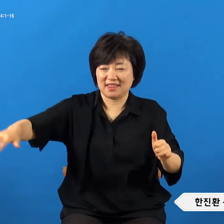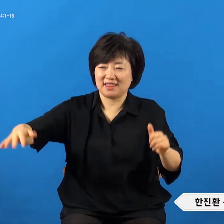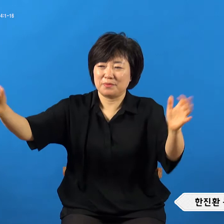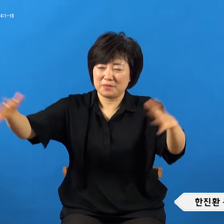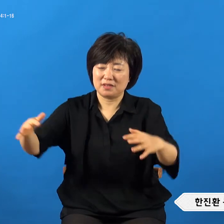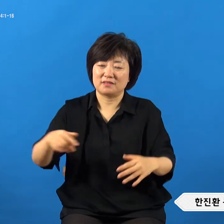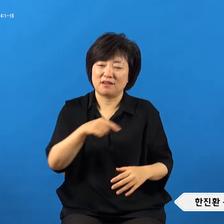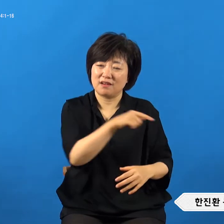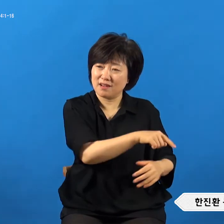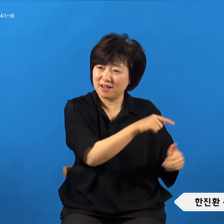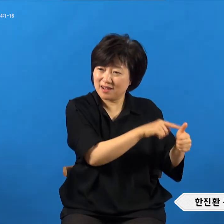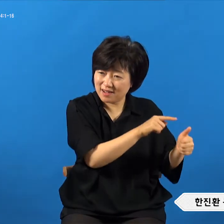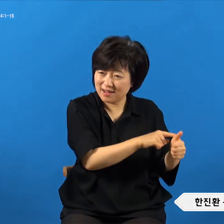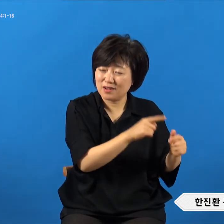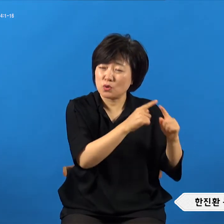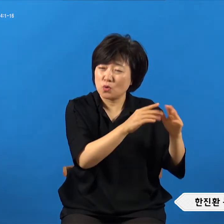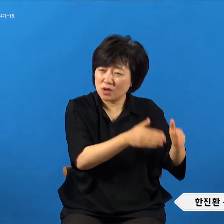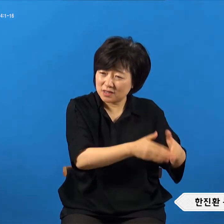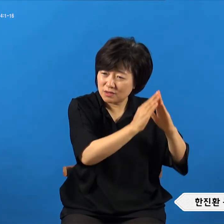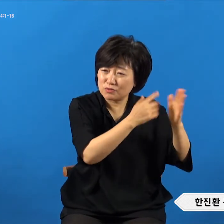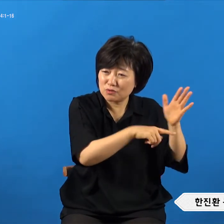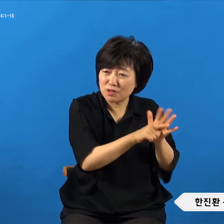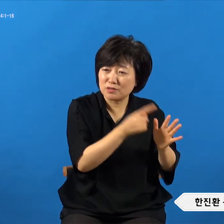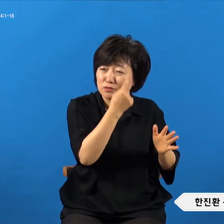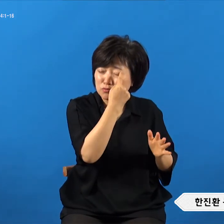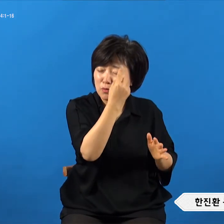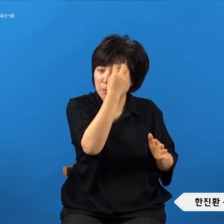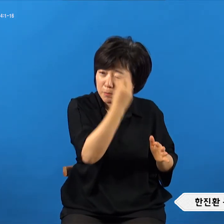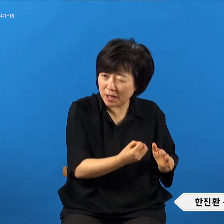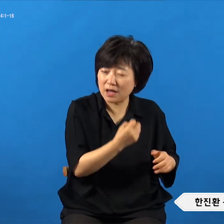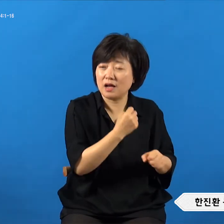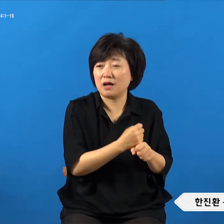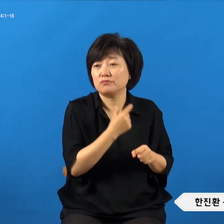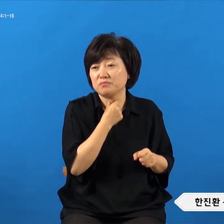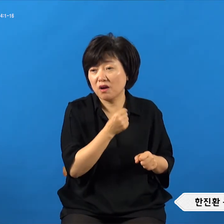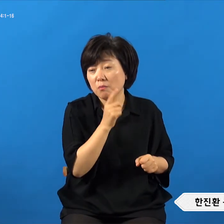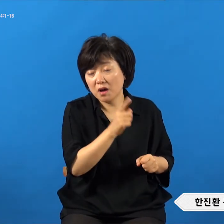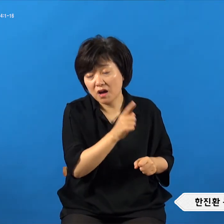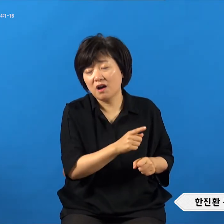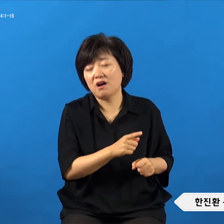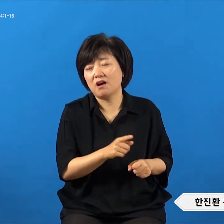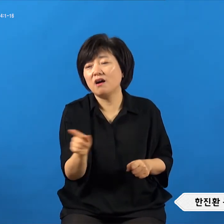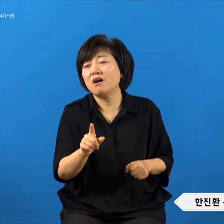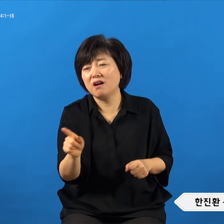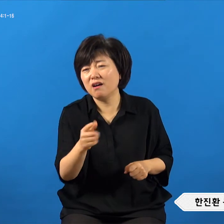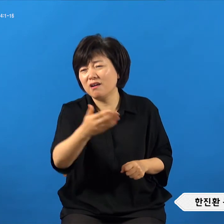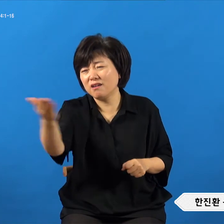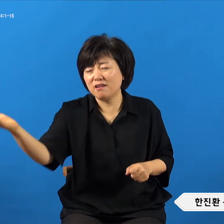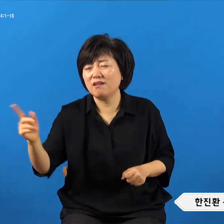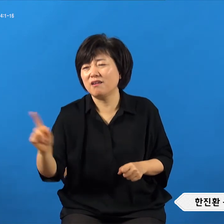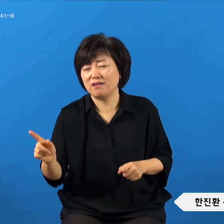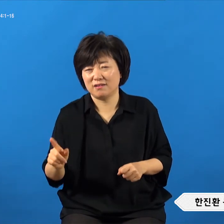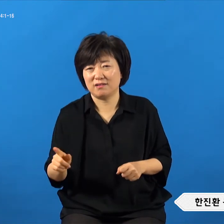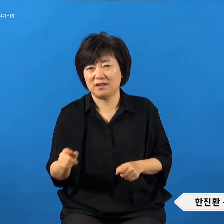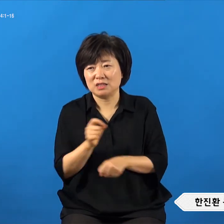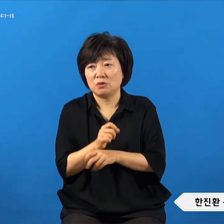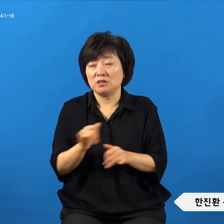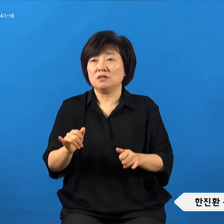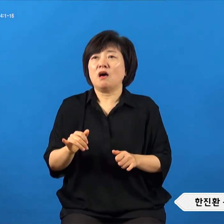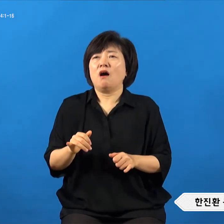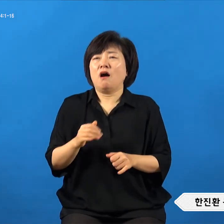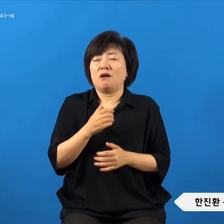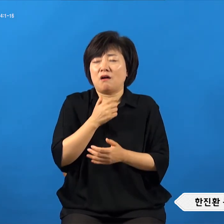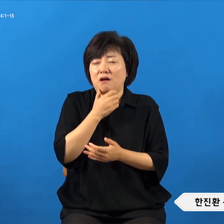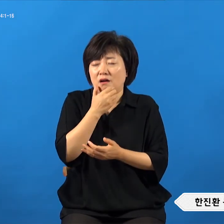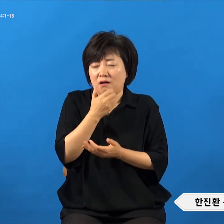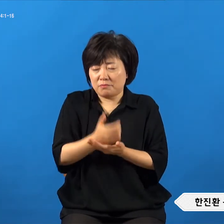직원들 앞에서 그 얘기를 쭉 이렇게 했더니 직원들이 막 전부 우리가 한번 적석 연보를 헌금을